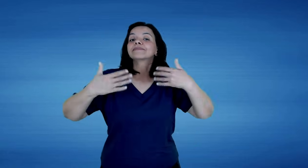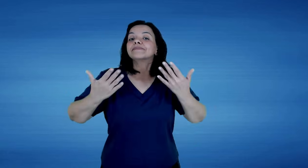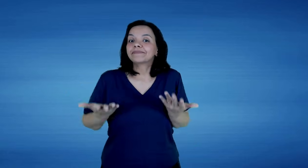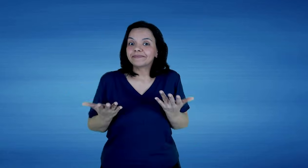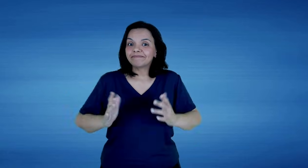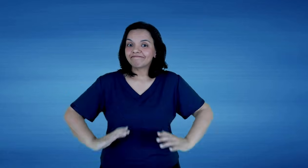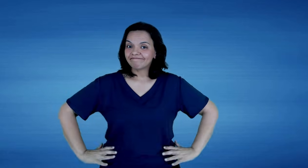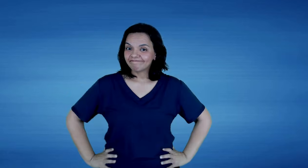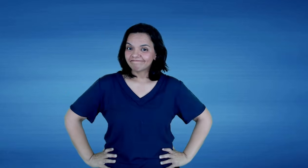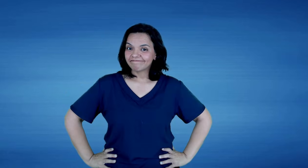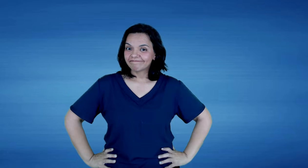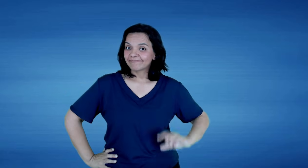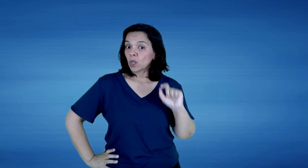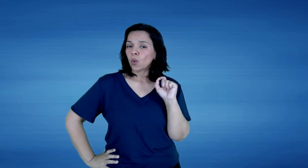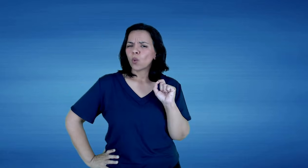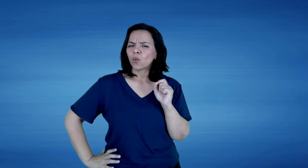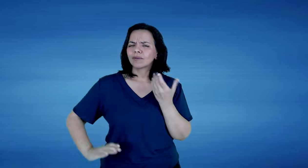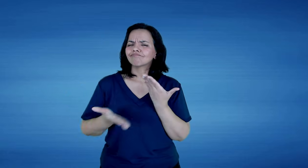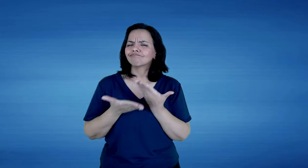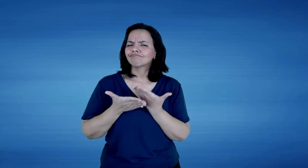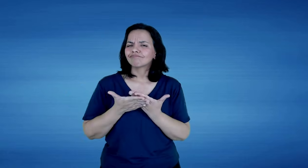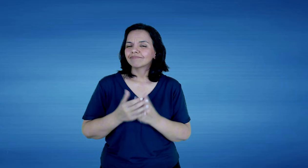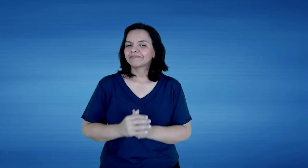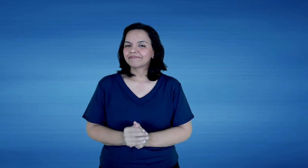Hoje, qual tema nós vamos estudar?